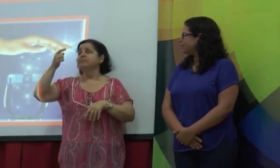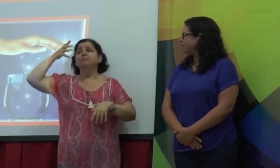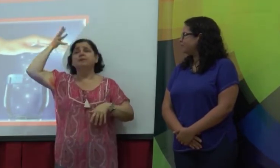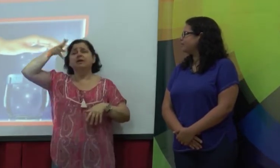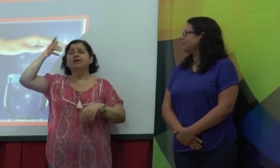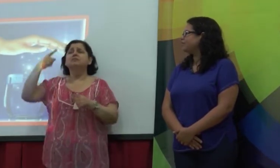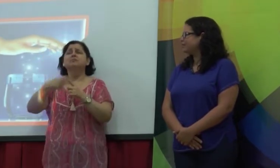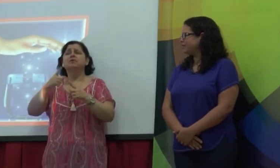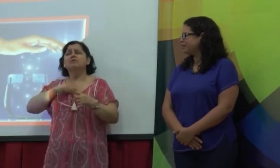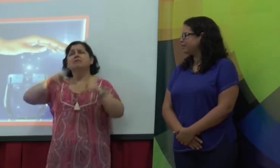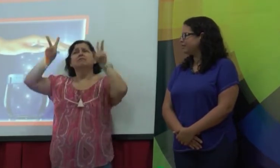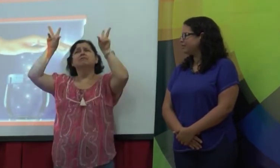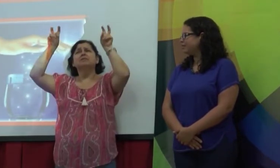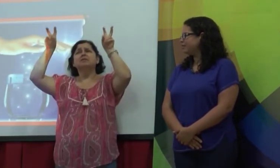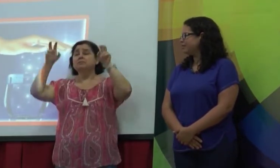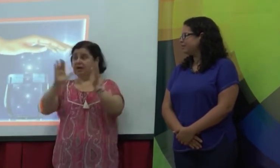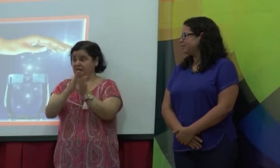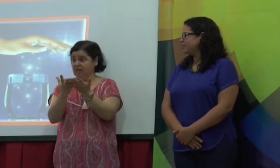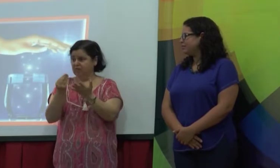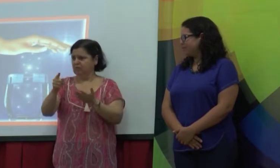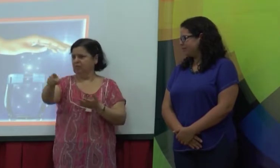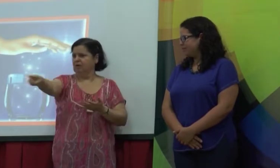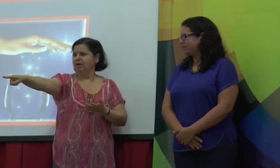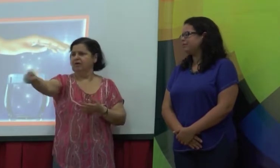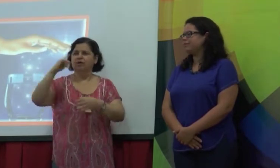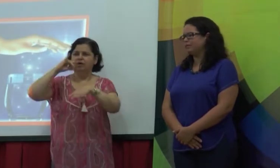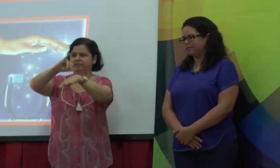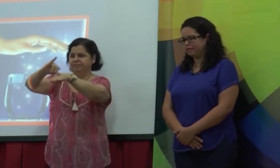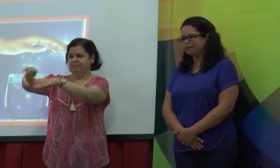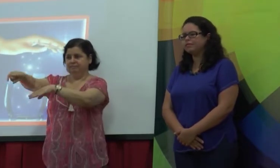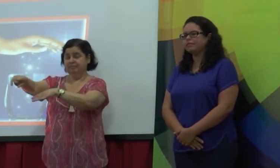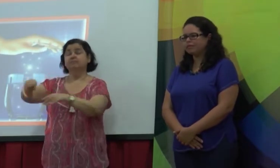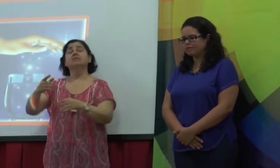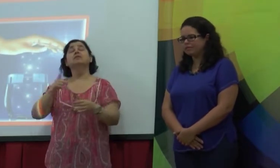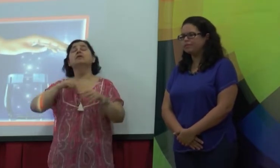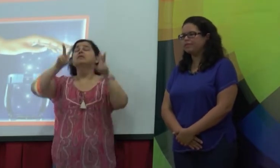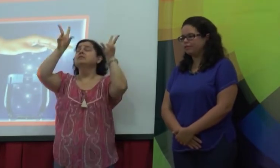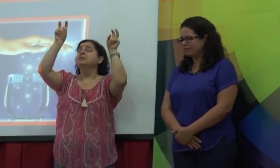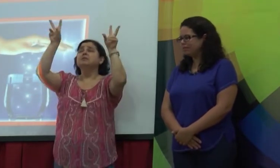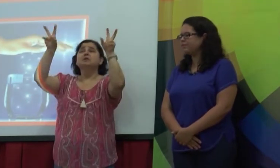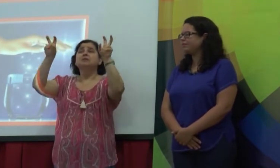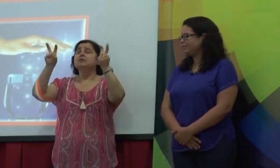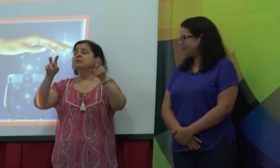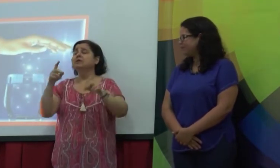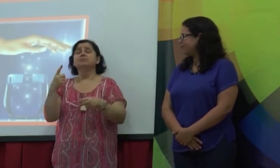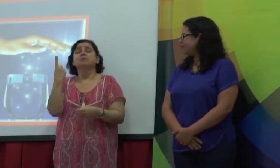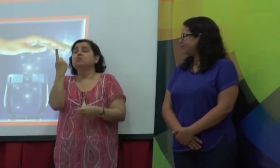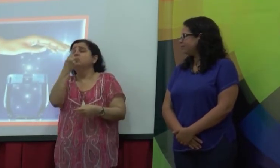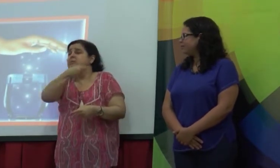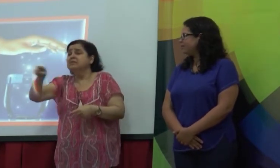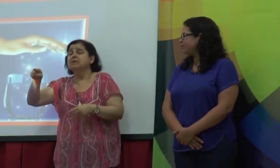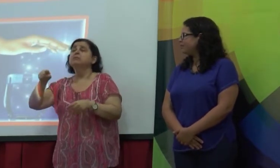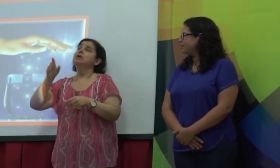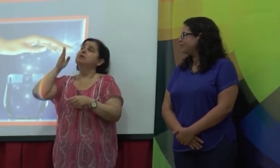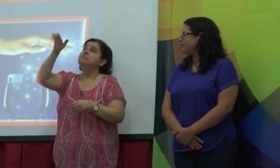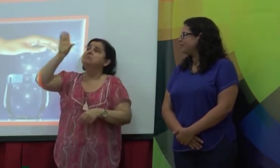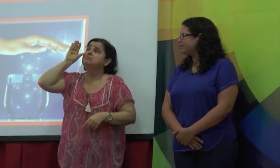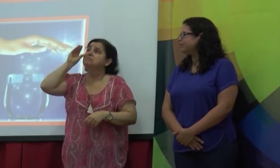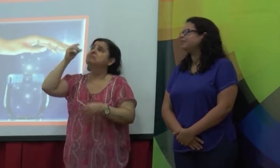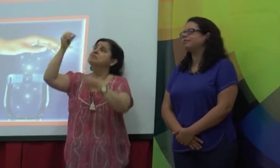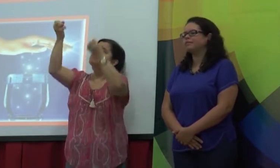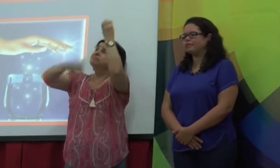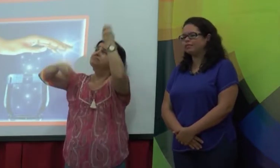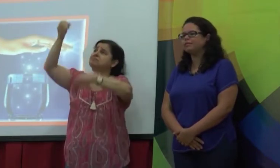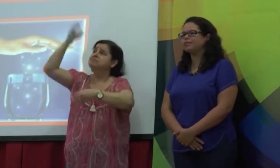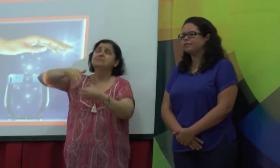uma plateia em que há um palestrante que apresenta os livros que vocês estão vendo aqui na mesa, com vários temas